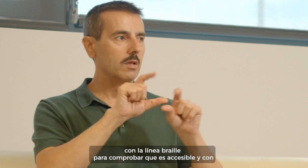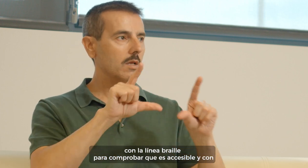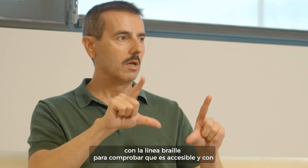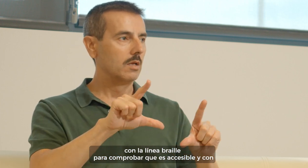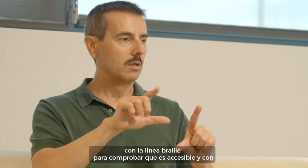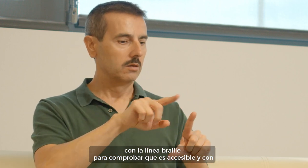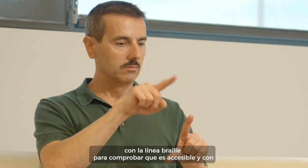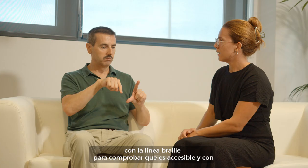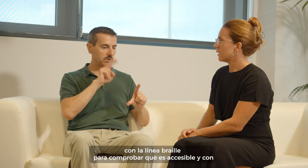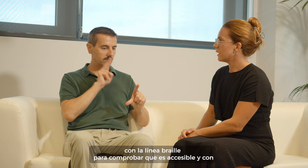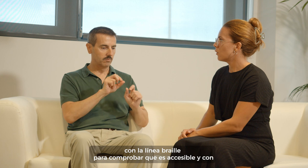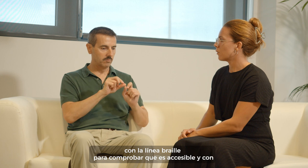accesible y con